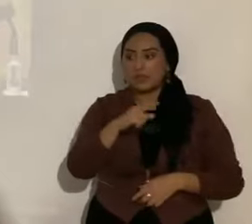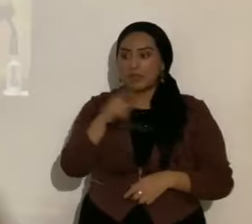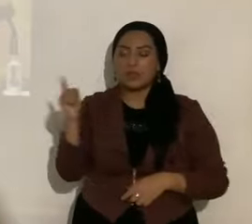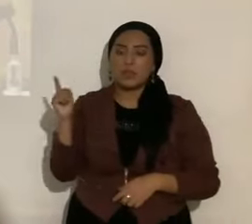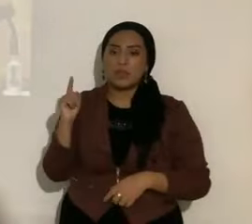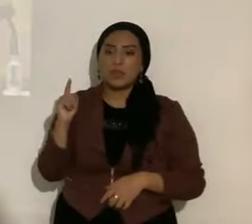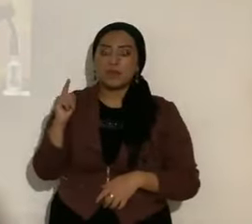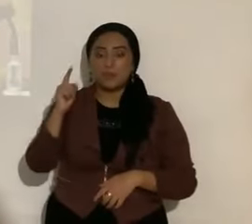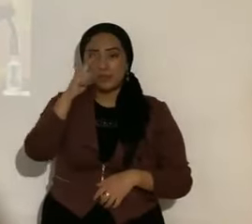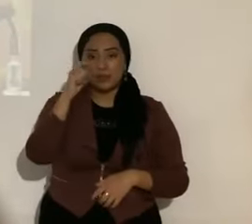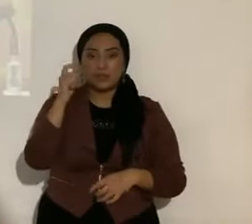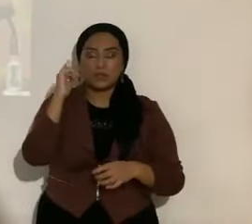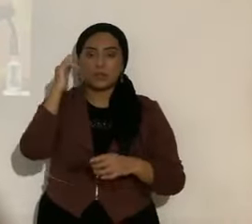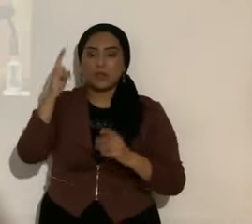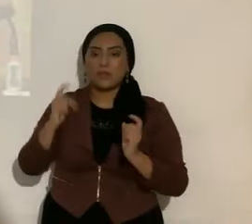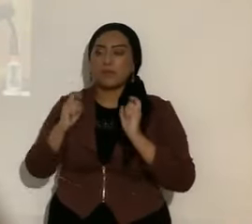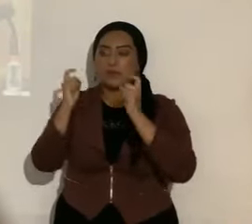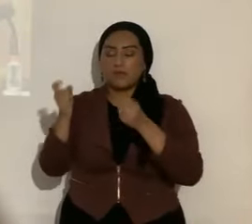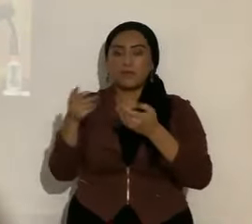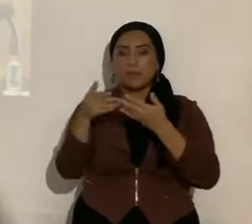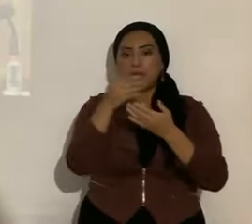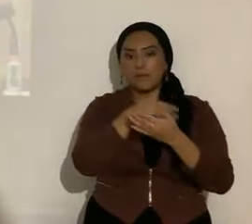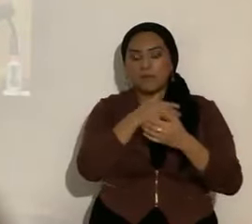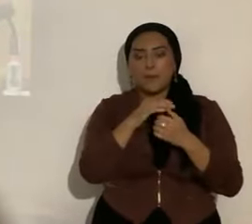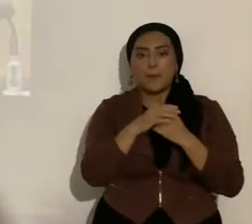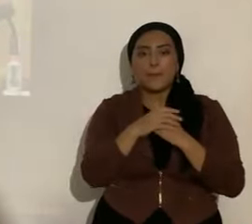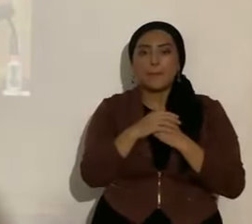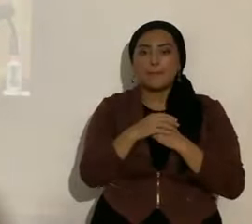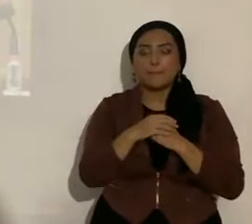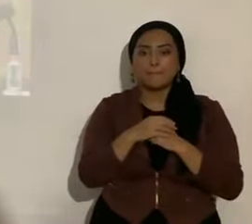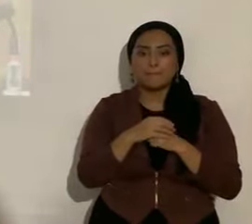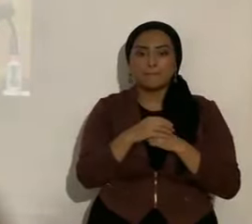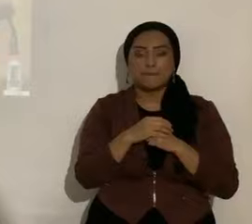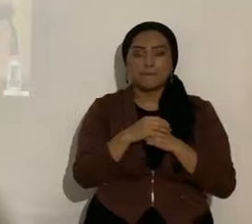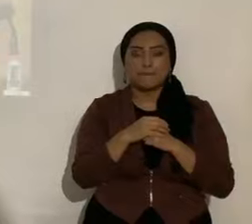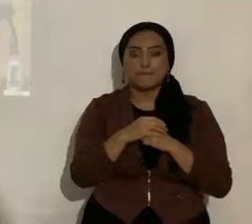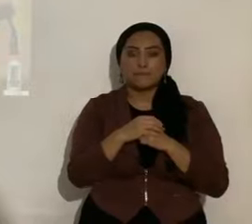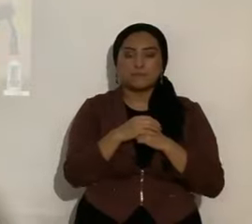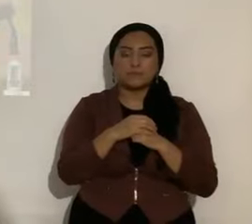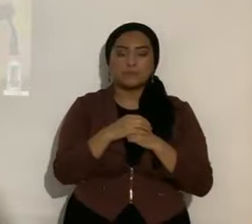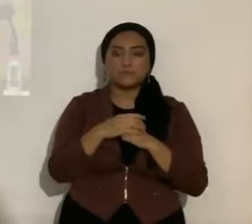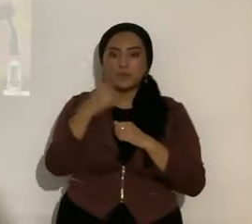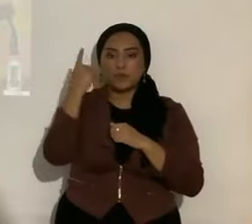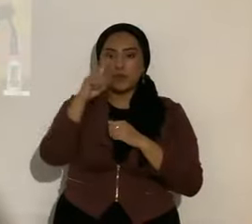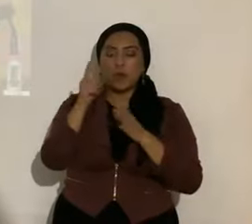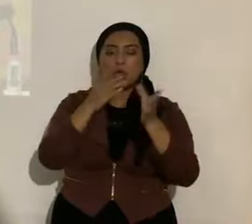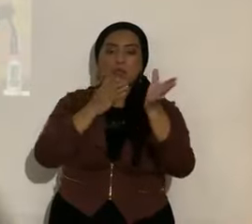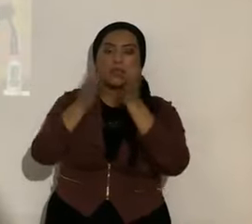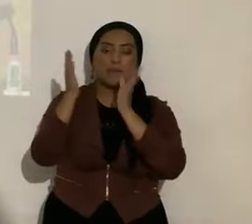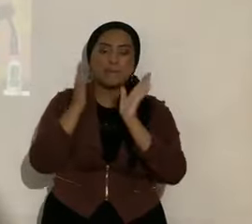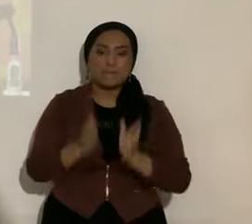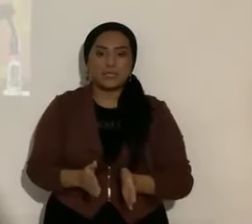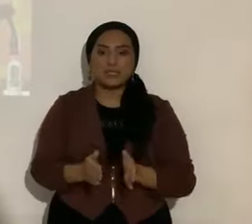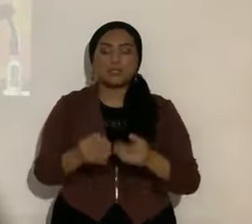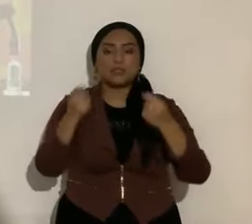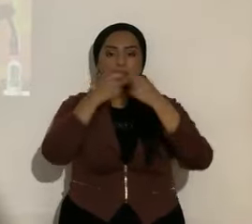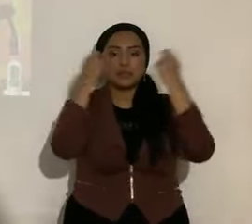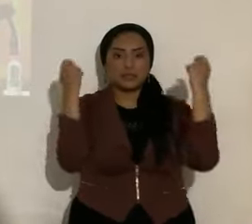adquisición, porque ya lo da Yahweh. Es una investidura para el ministerio, el